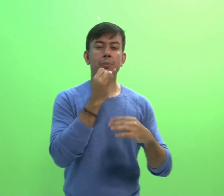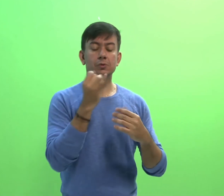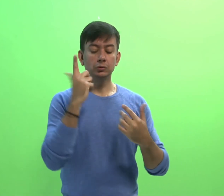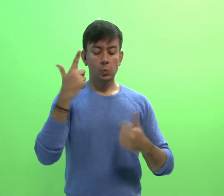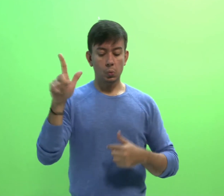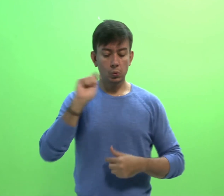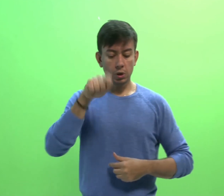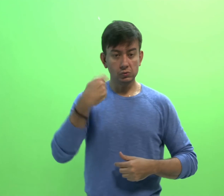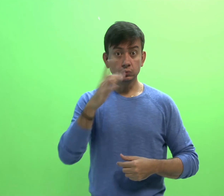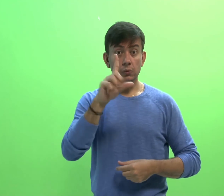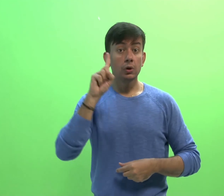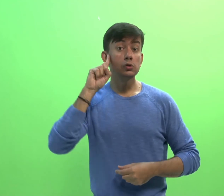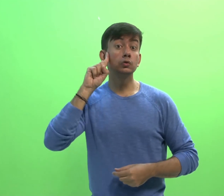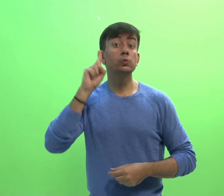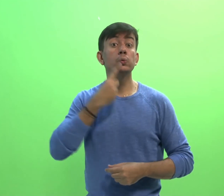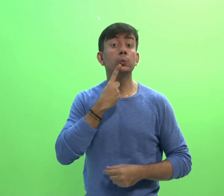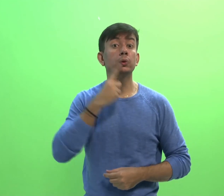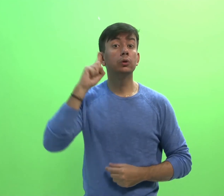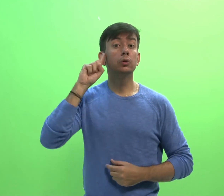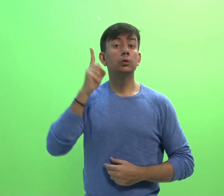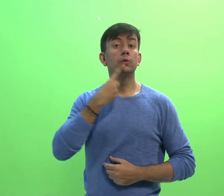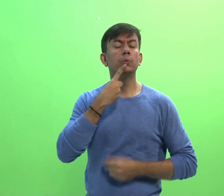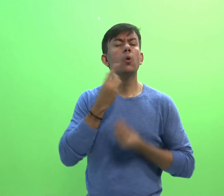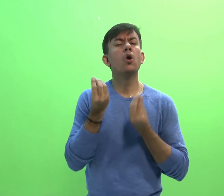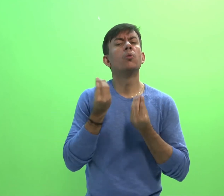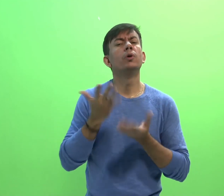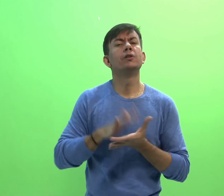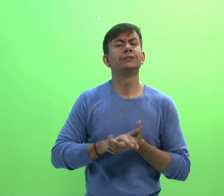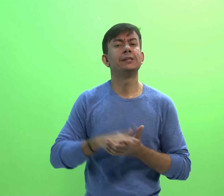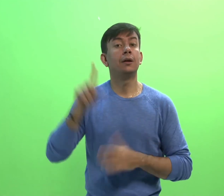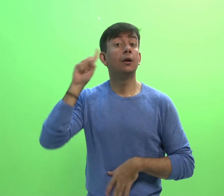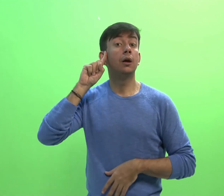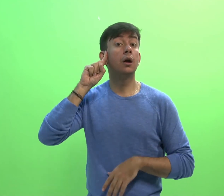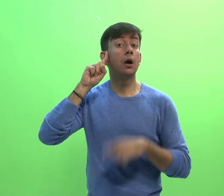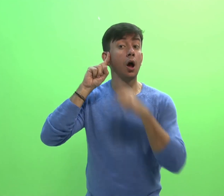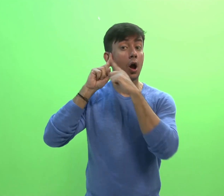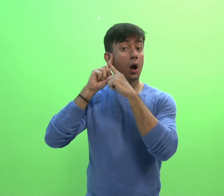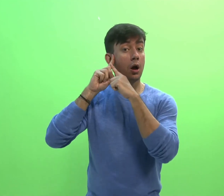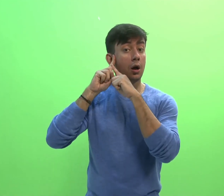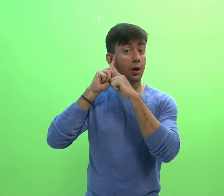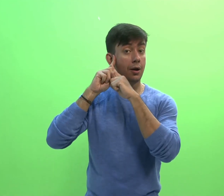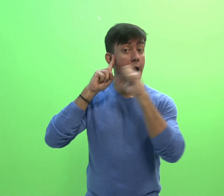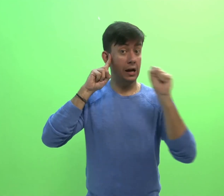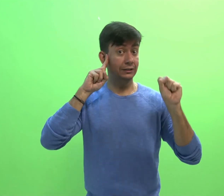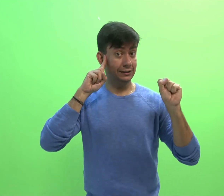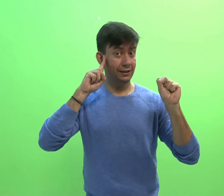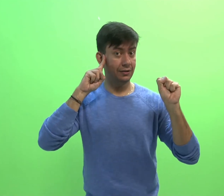isso: surdo, suspenso, movimento, suspenso.